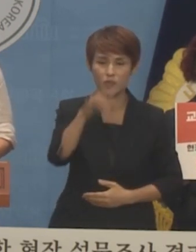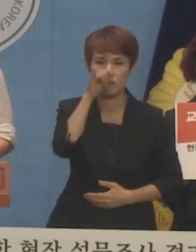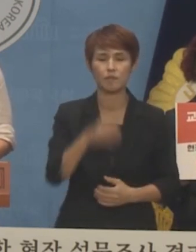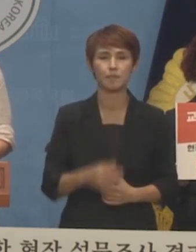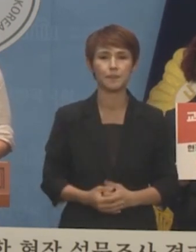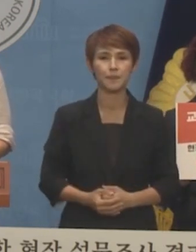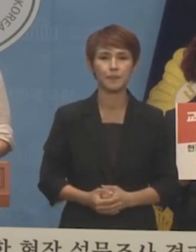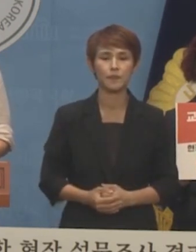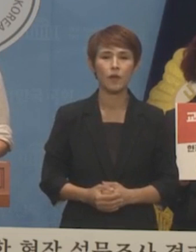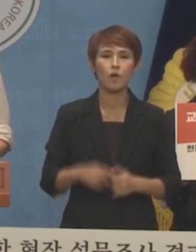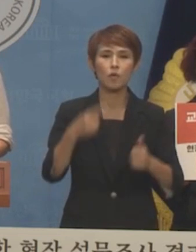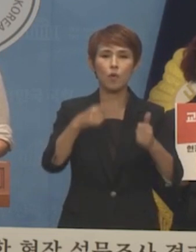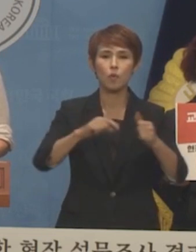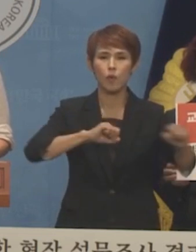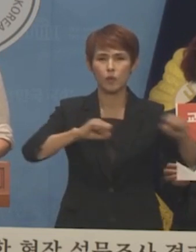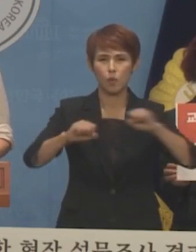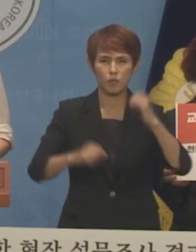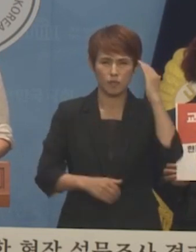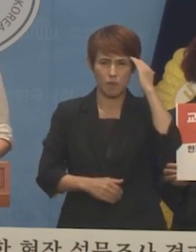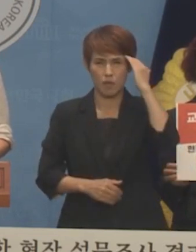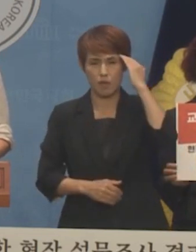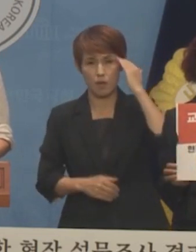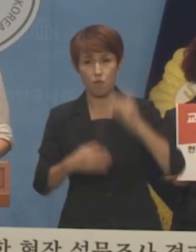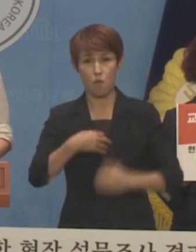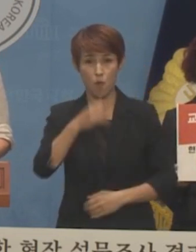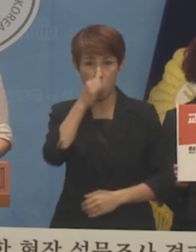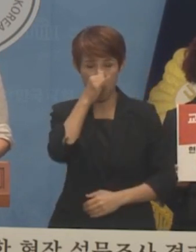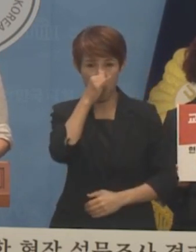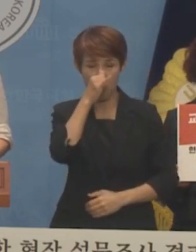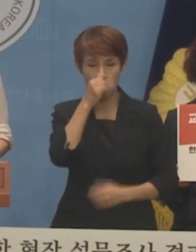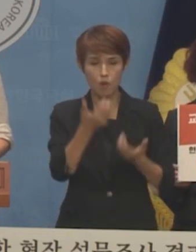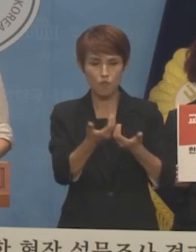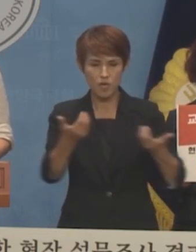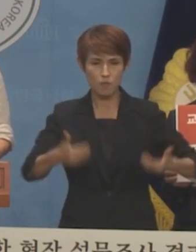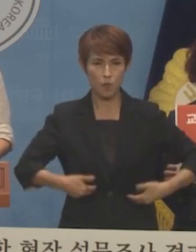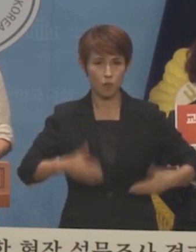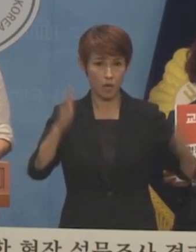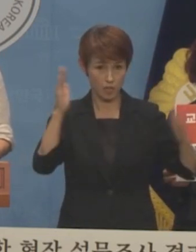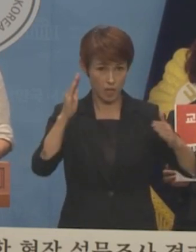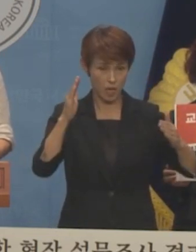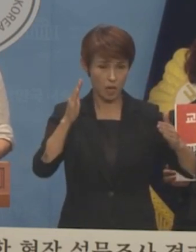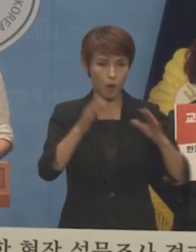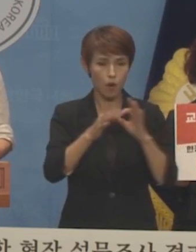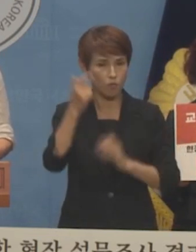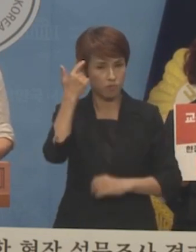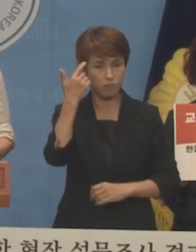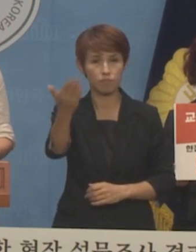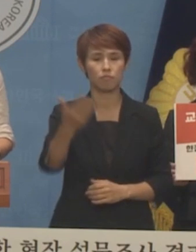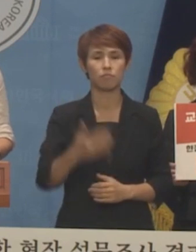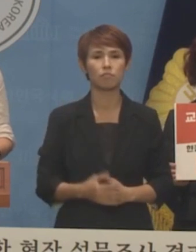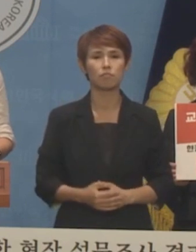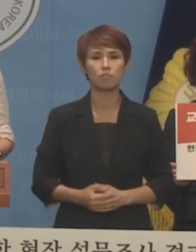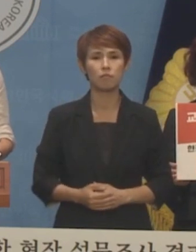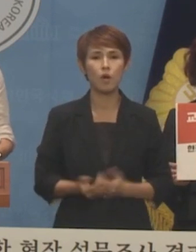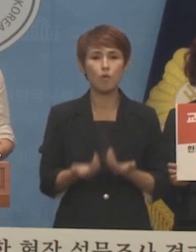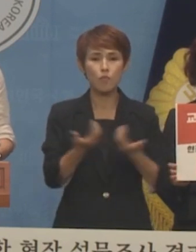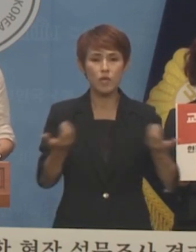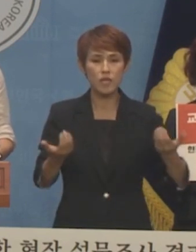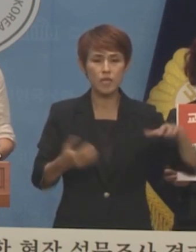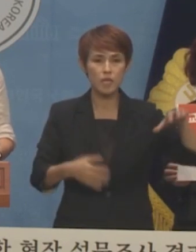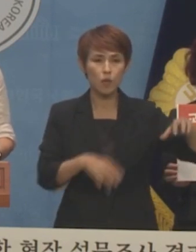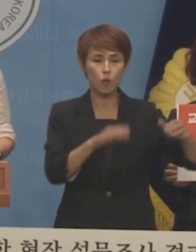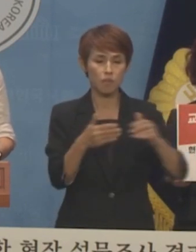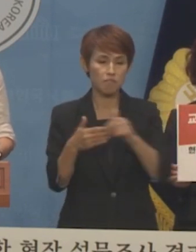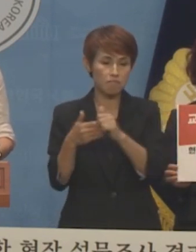마지막으로 교육활동 침해 가능성이 높은 분리대상 학생들에 대한 현장의 의견도 물었습니다. 분리장소로 학생을